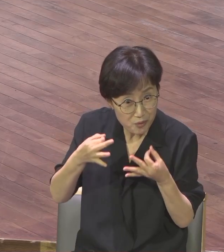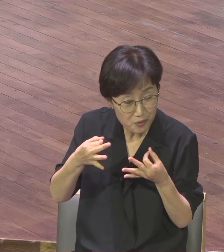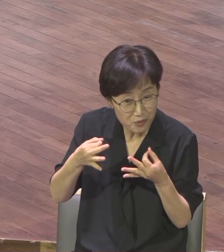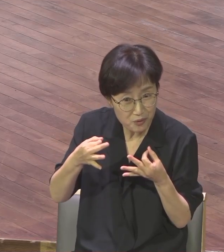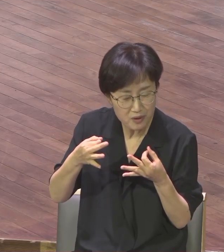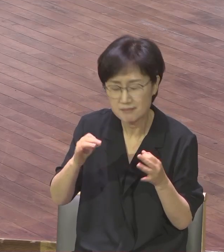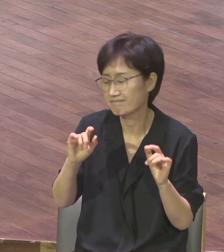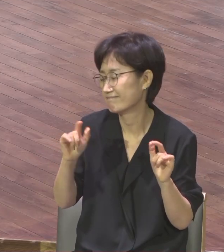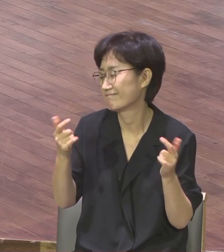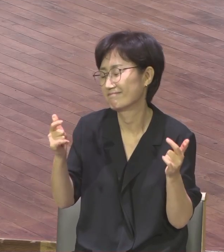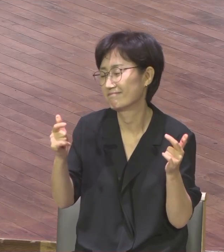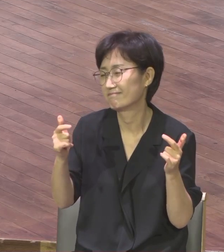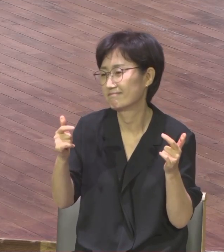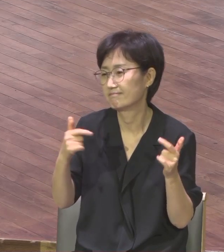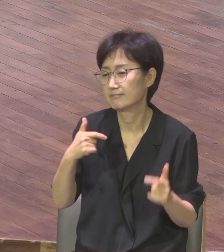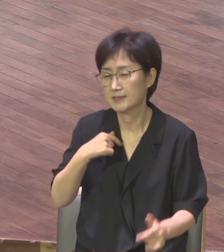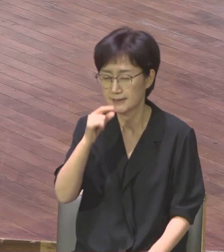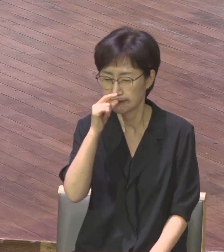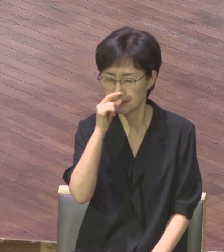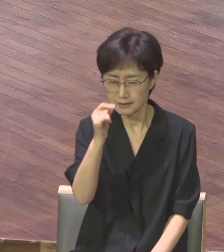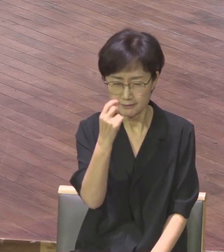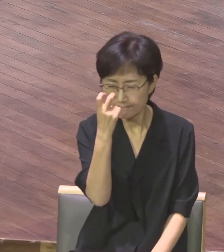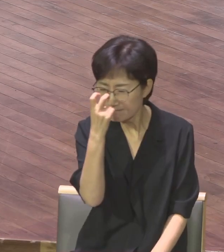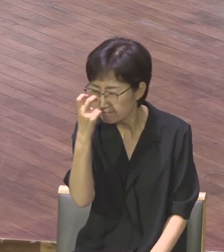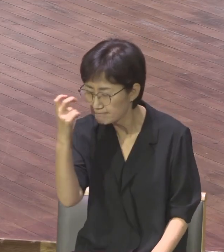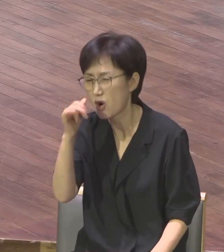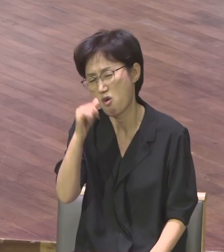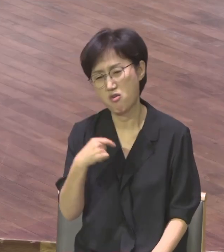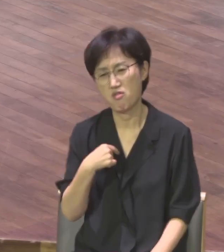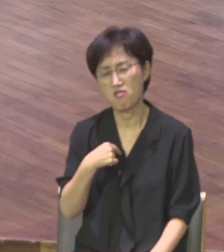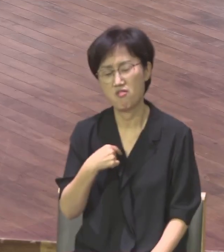보입니까? 아주 민감합니다. 지금